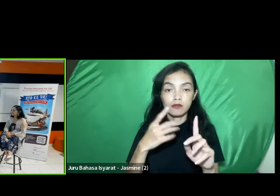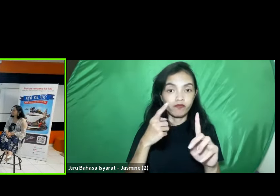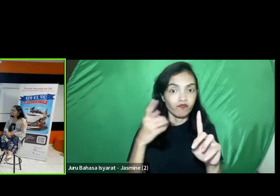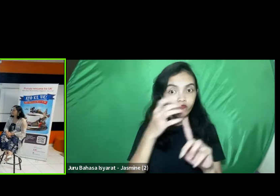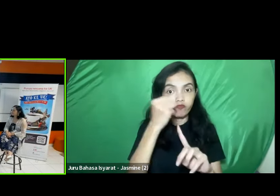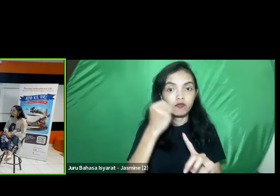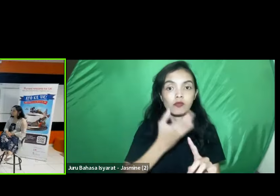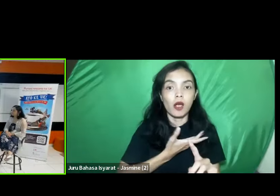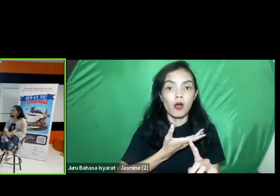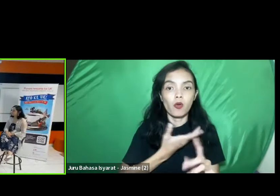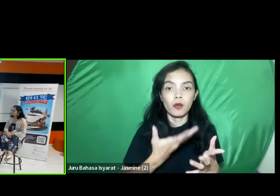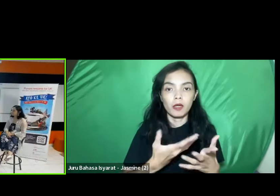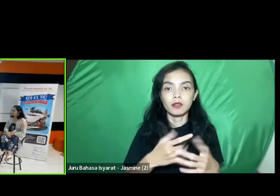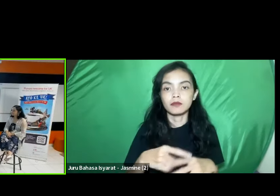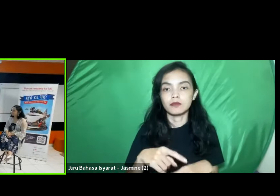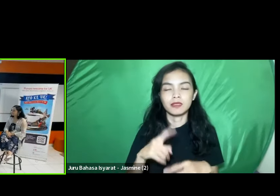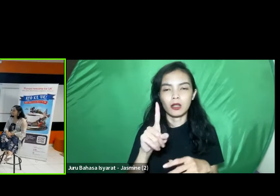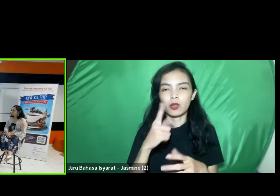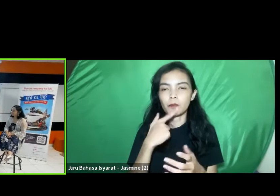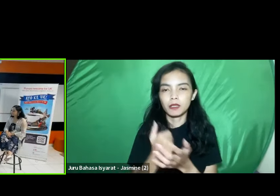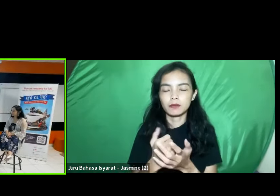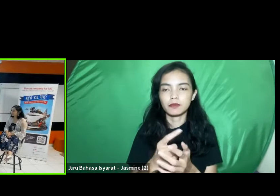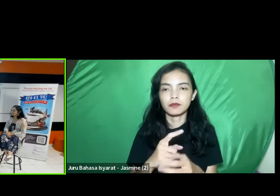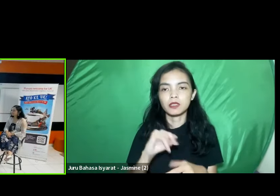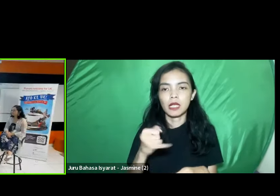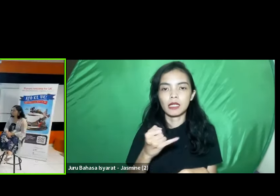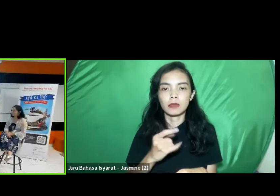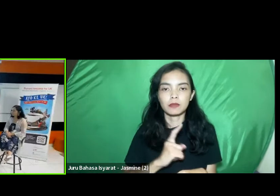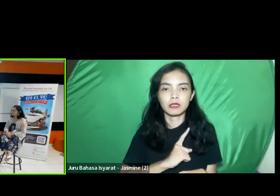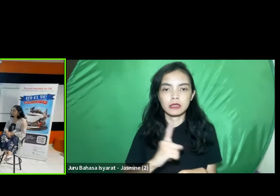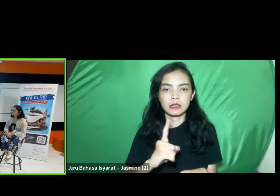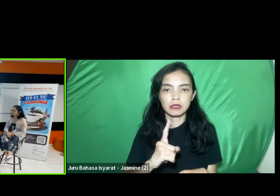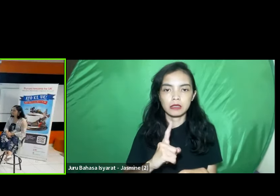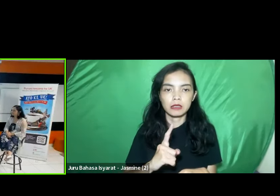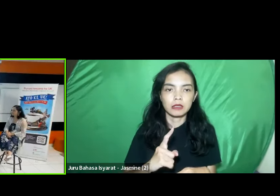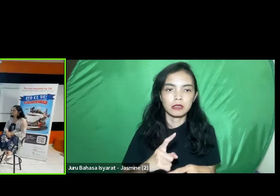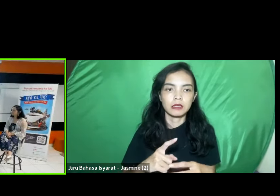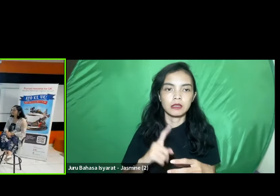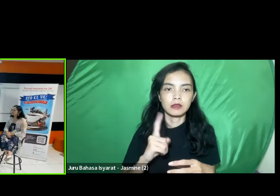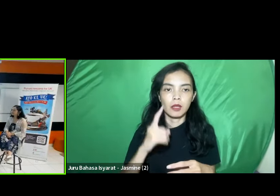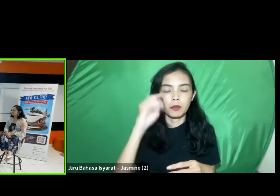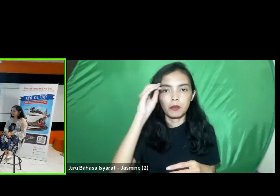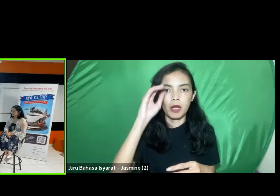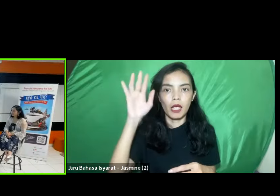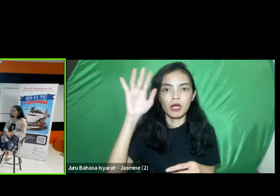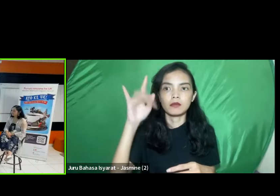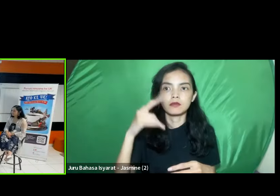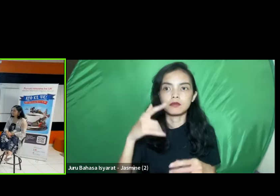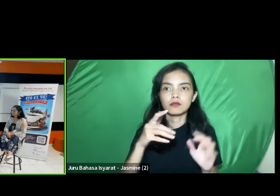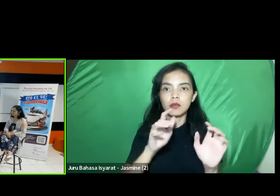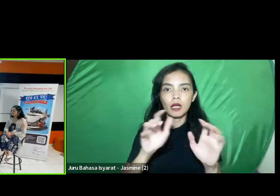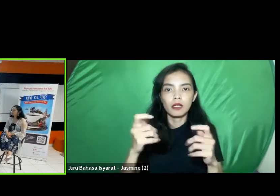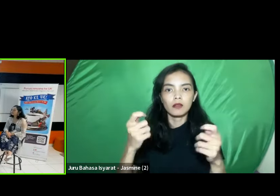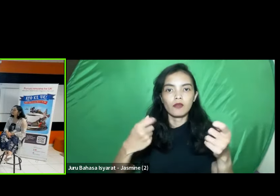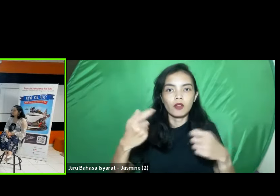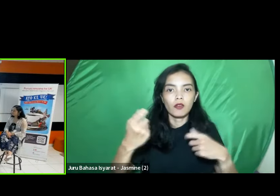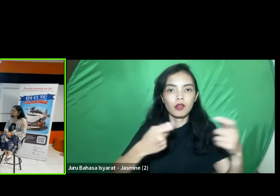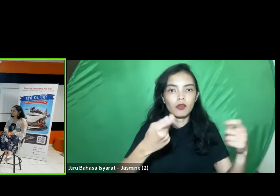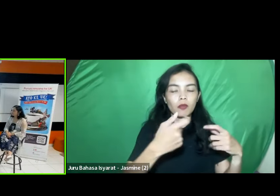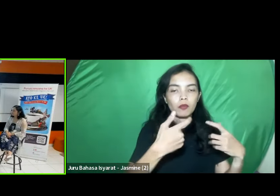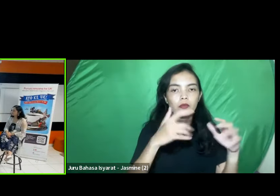dirimu Benar banget try to be astic as possible karena bayangin aja ada banyak banget yang apply dan